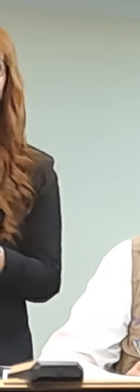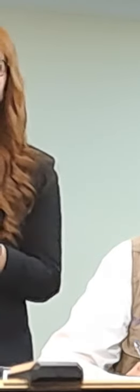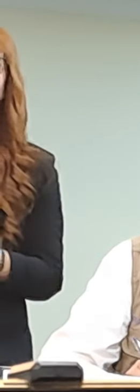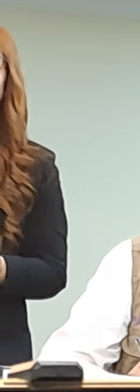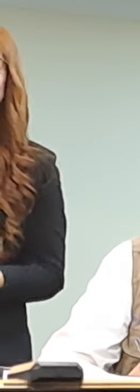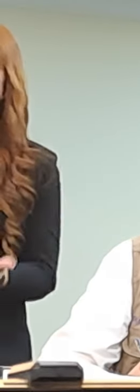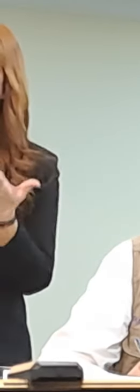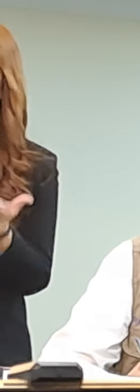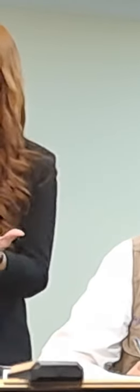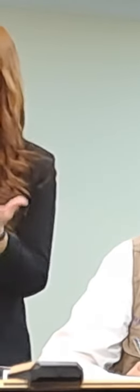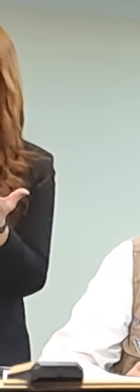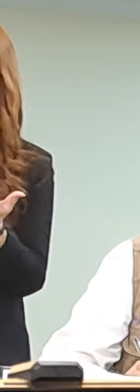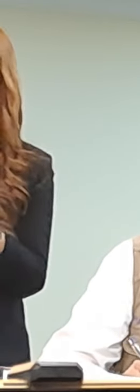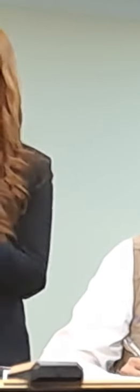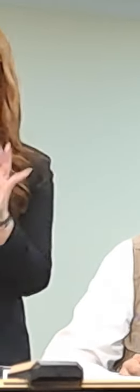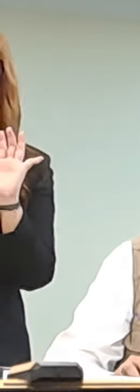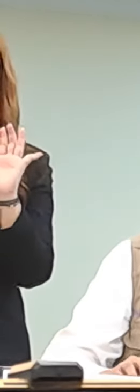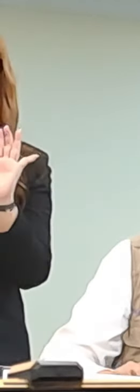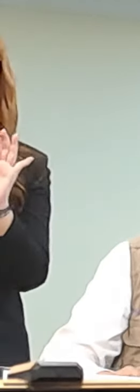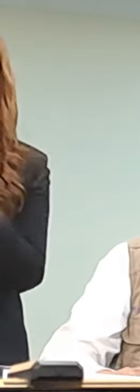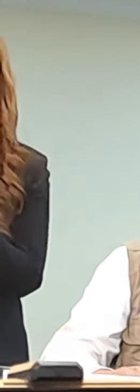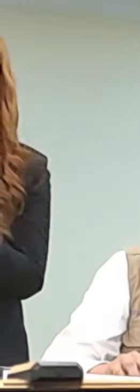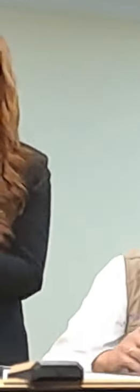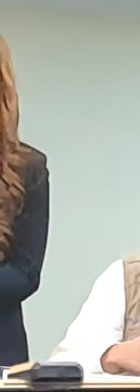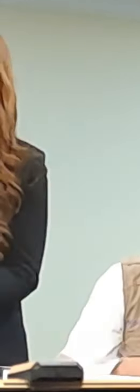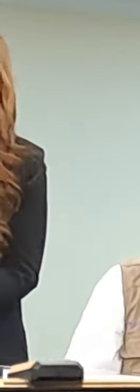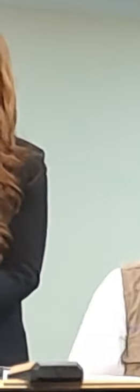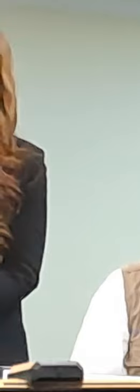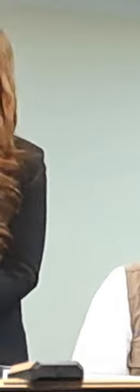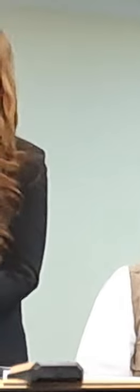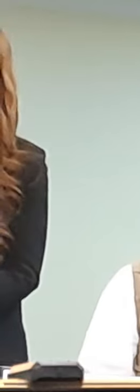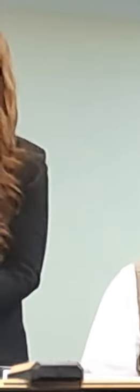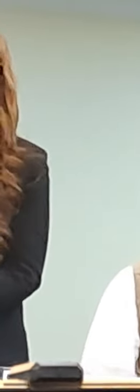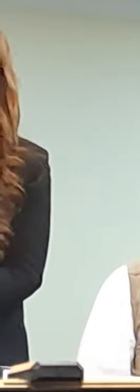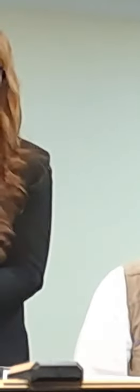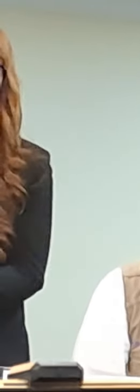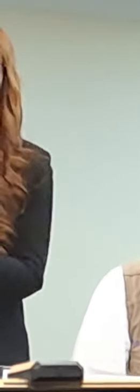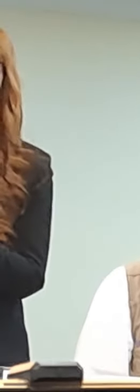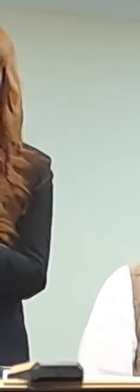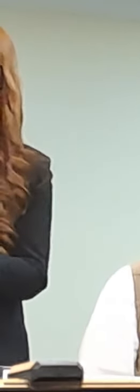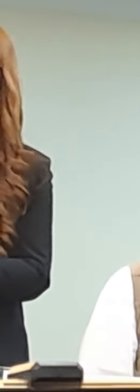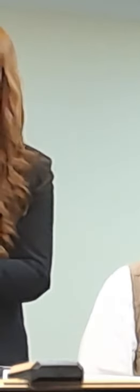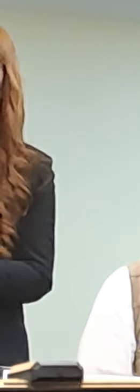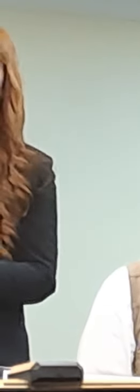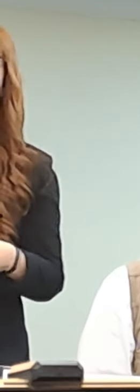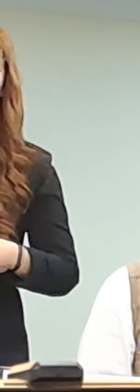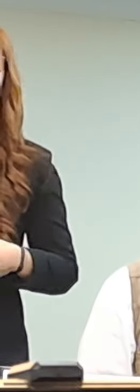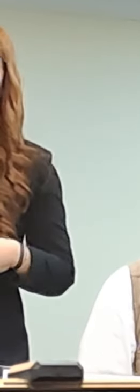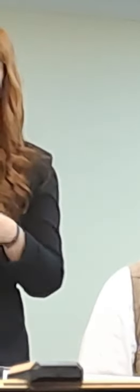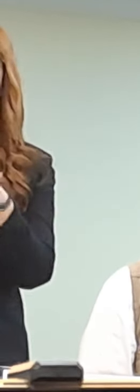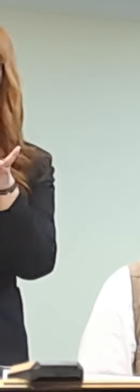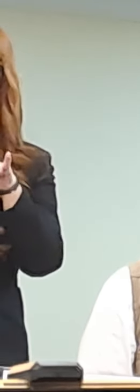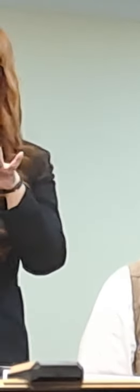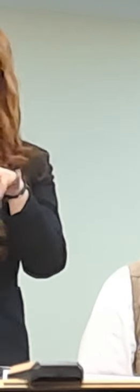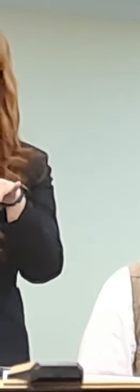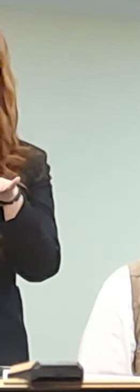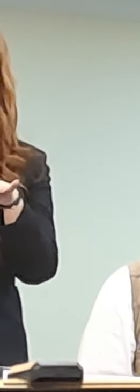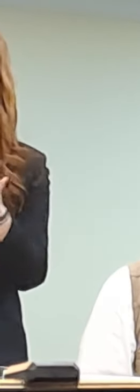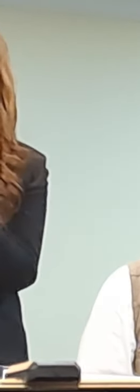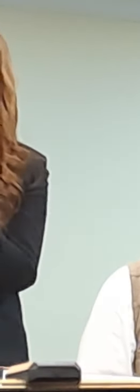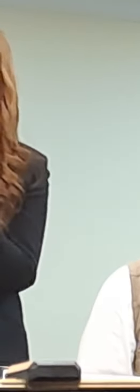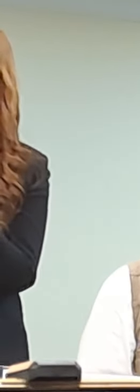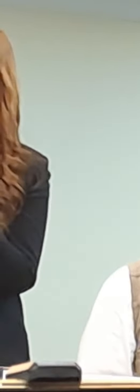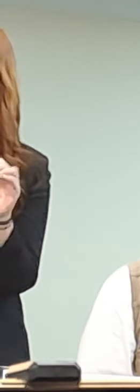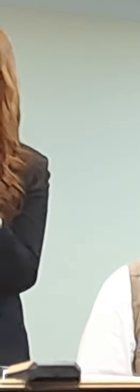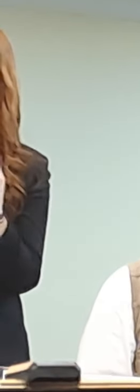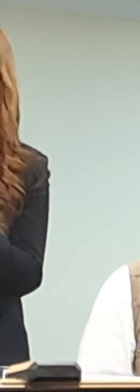karena kebanyakan air yang masuk karena ini di kolam renang ya gitu, sehingga parunya itu mencair sehingga tidak kami